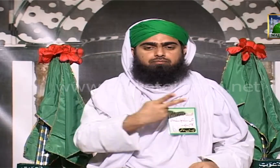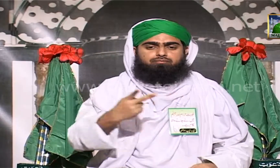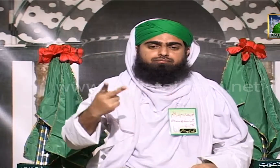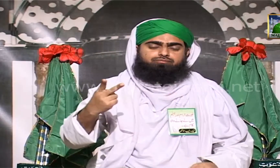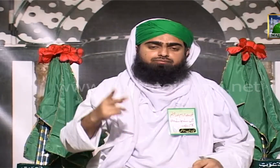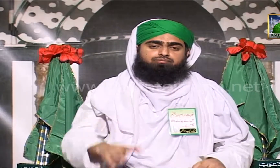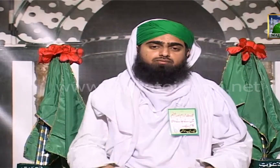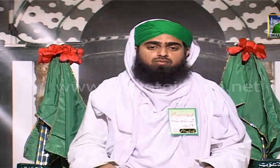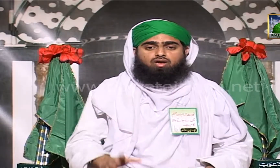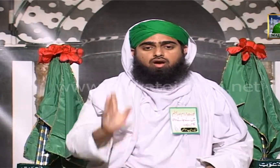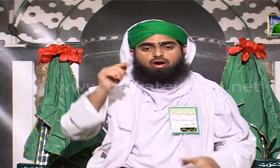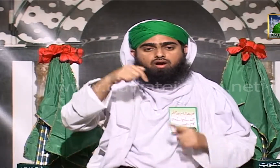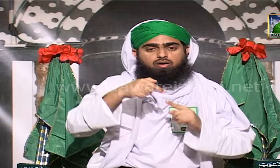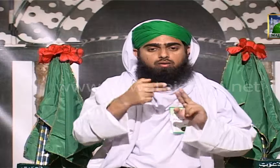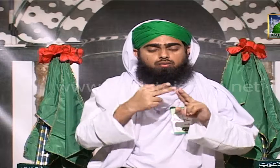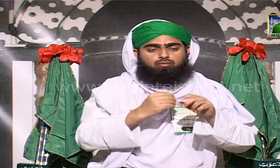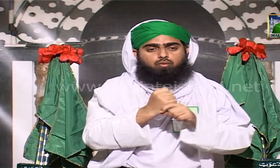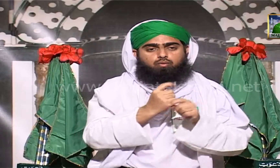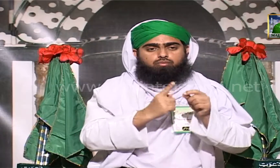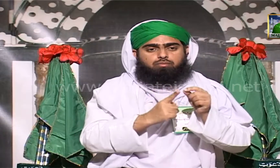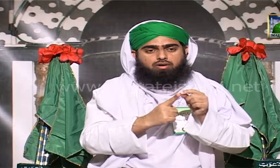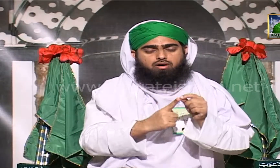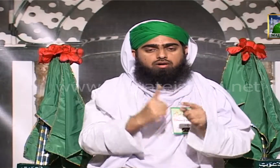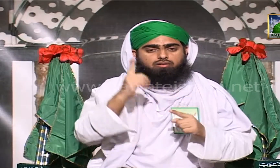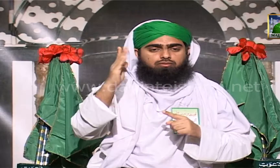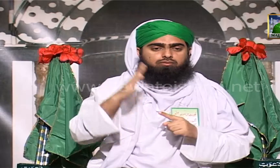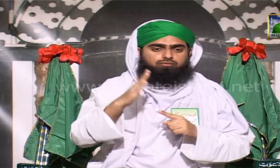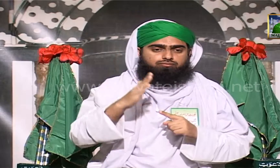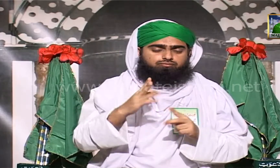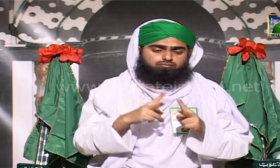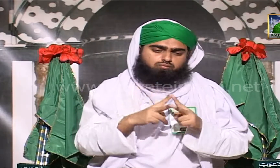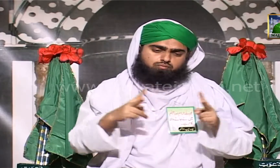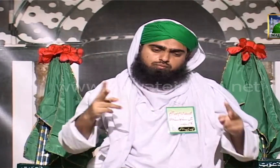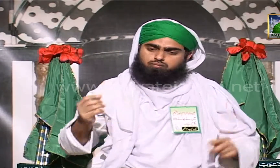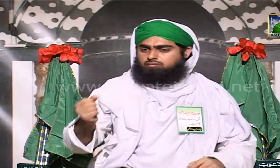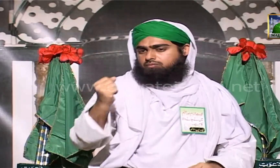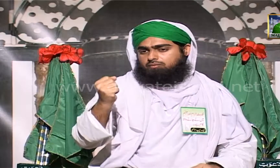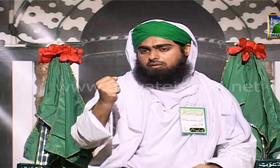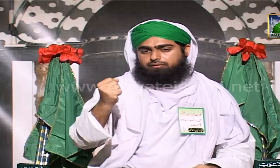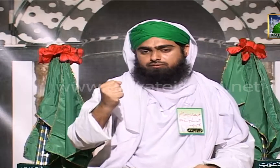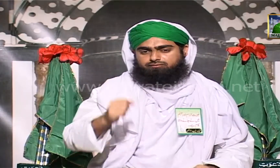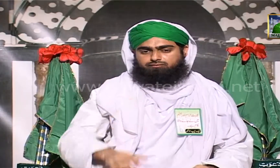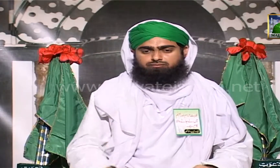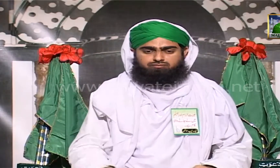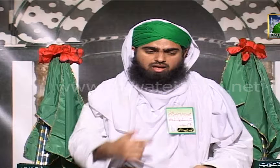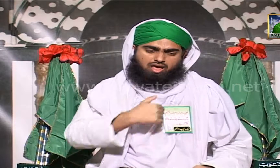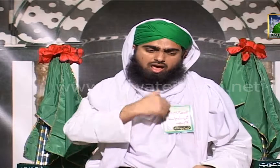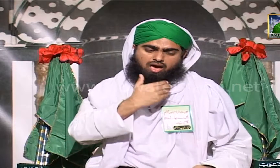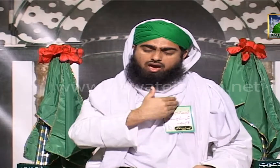لیکن حضرت شیخ عبد القادر جیلانی رضی اللہ تعالیٰ عنہ اس معاملے میں بہت زیادہ سخت ہے، تو دل میں خیال آیا کہ تھوڑا